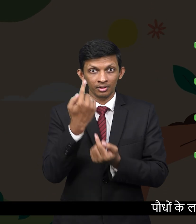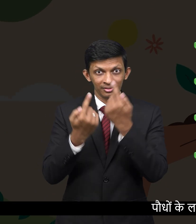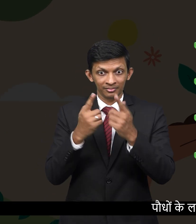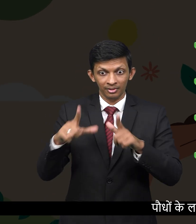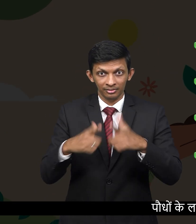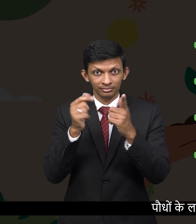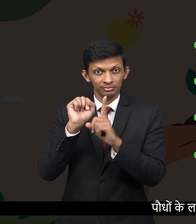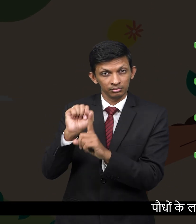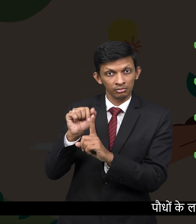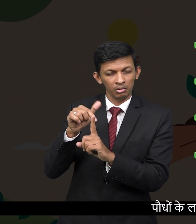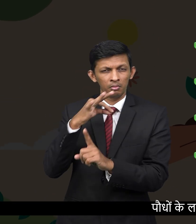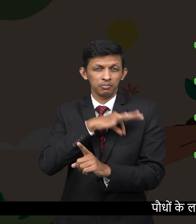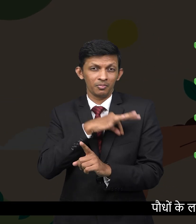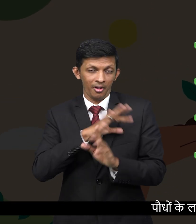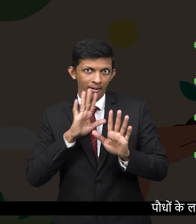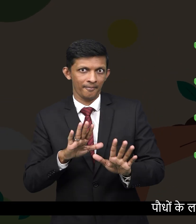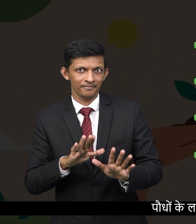पौधों के लाभों को समझेंगे।